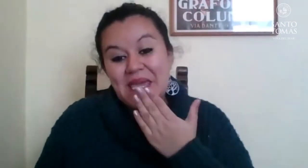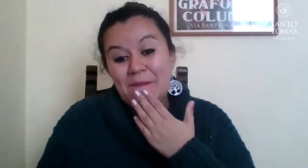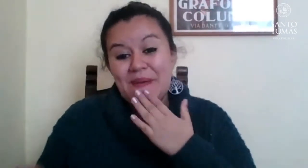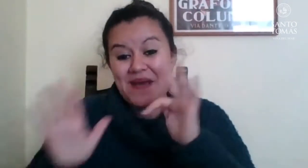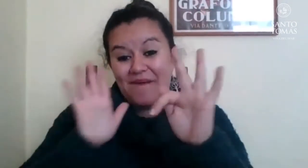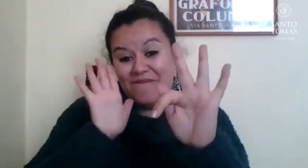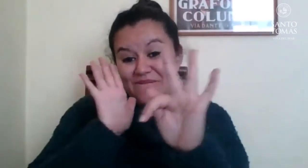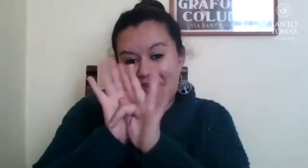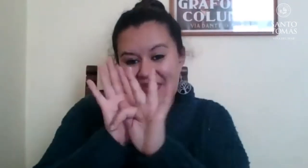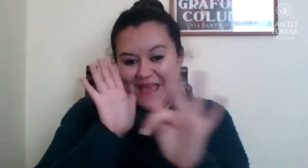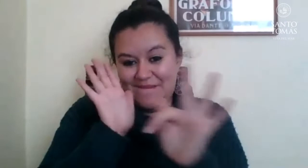Face.